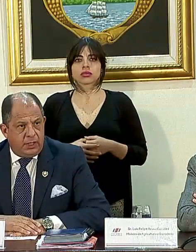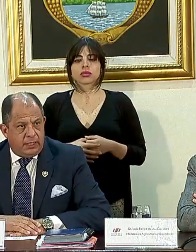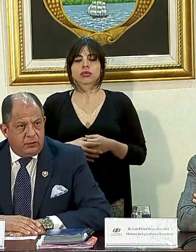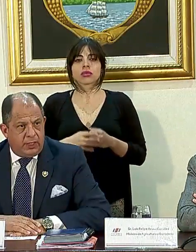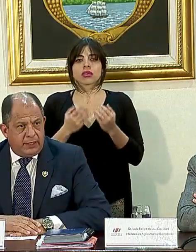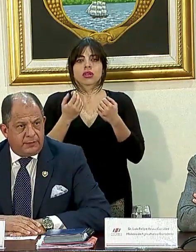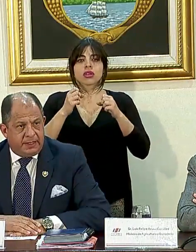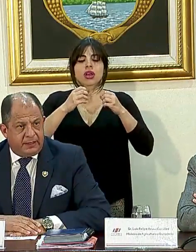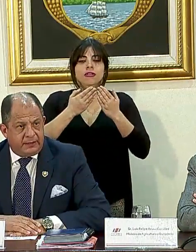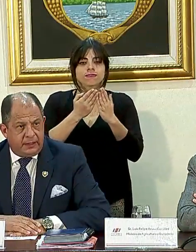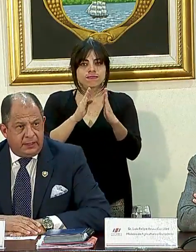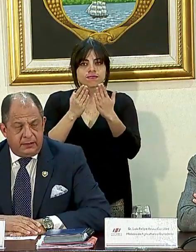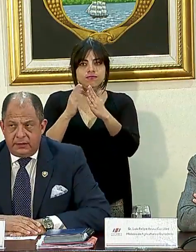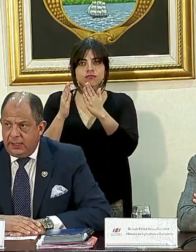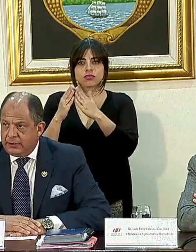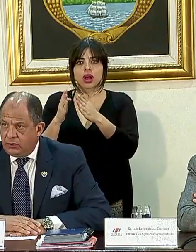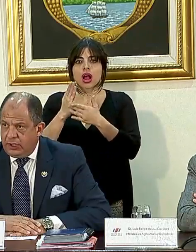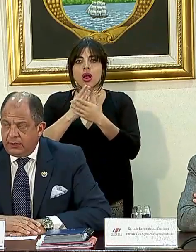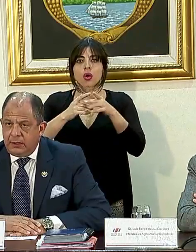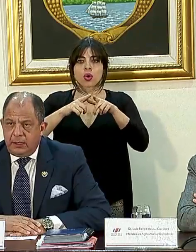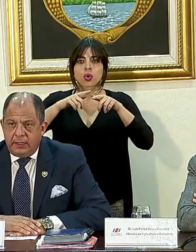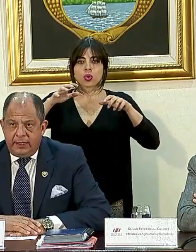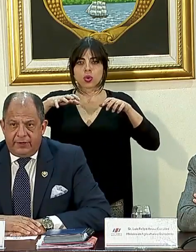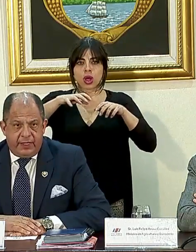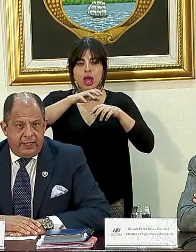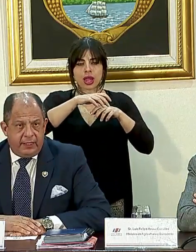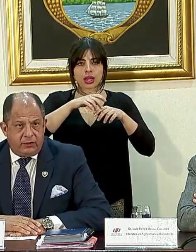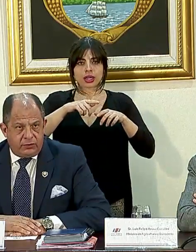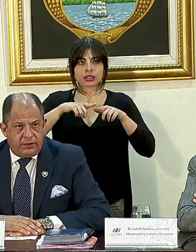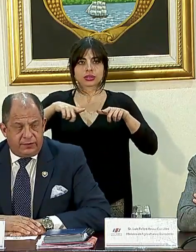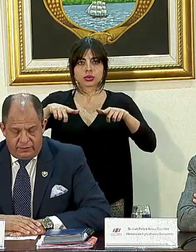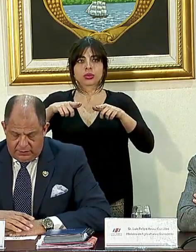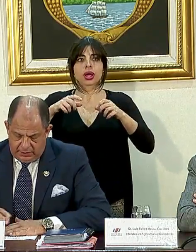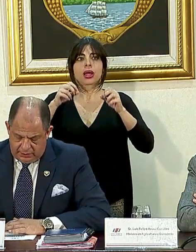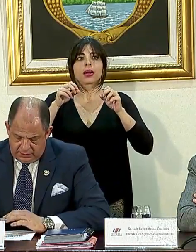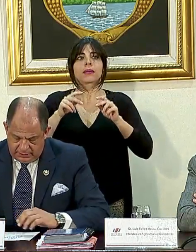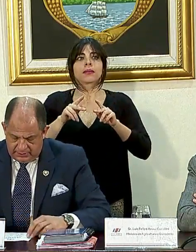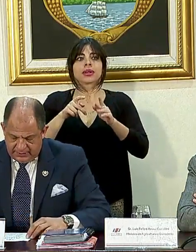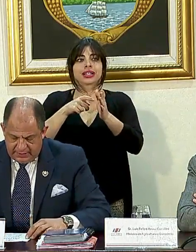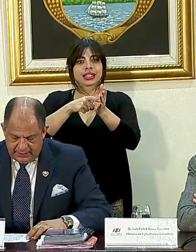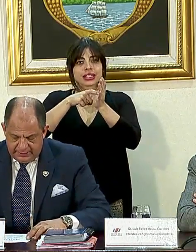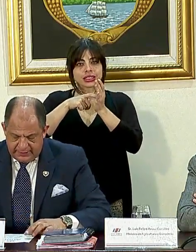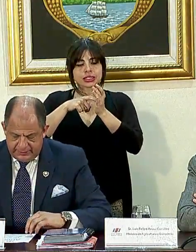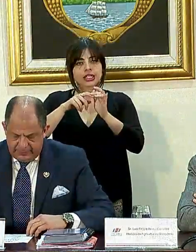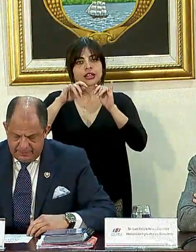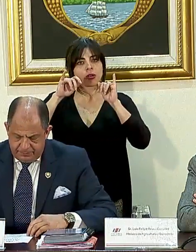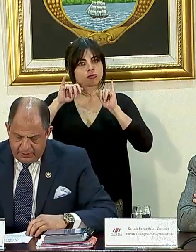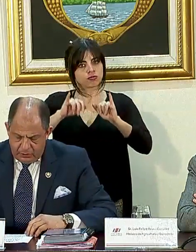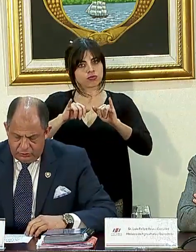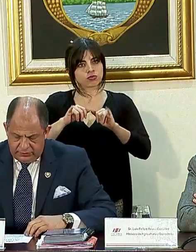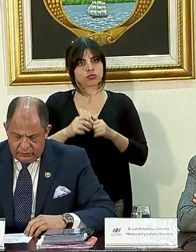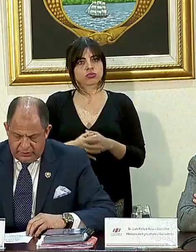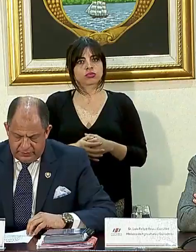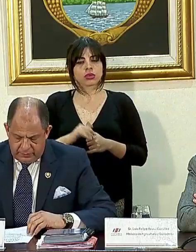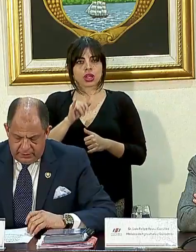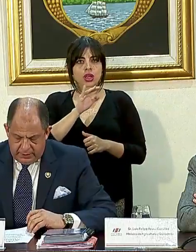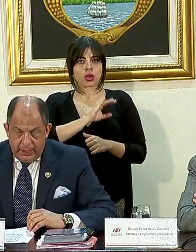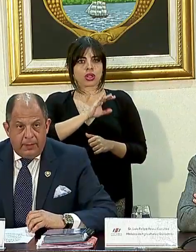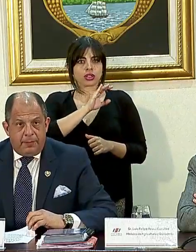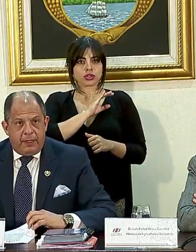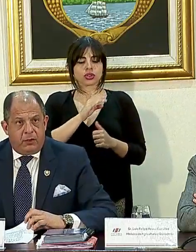rehabilitación en algunas partes de la zona que requieren entonces que se mantengan esas